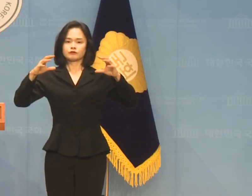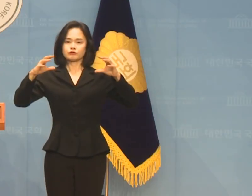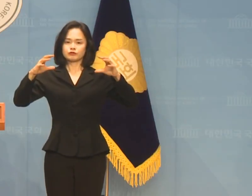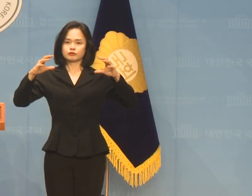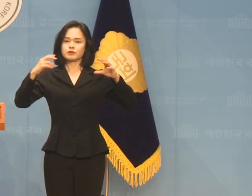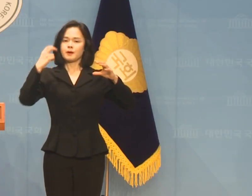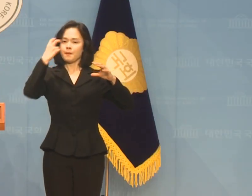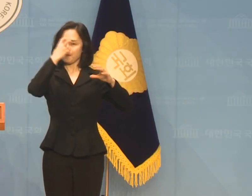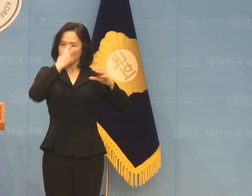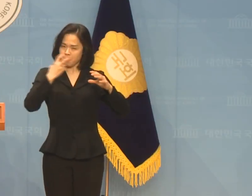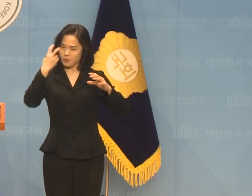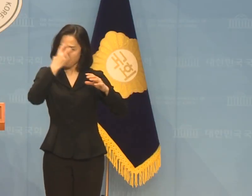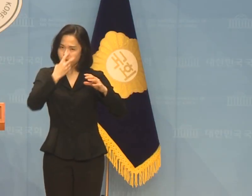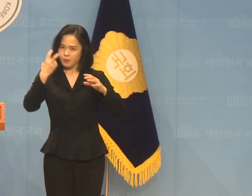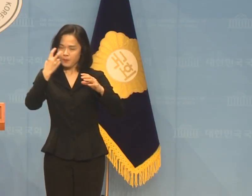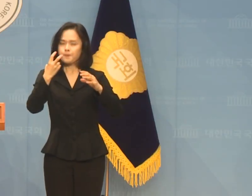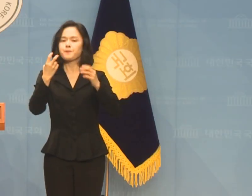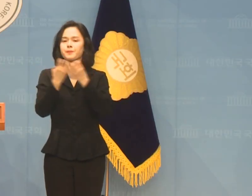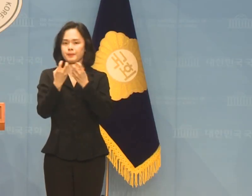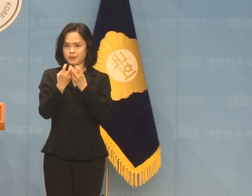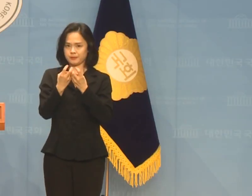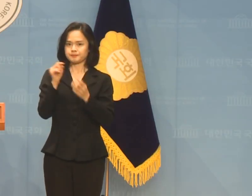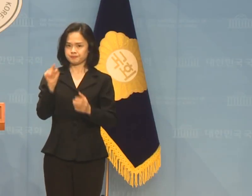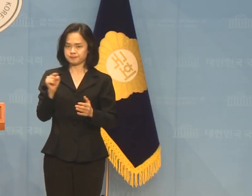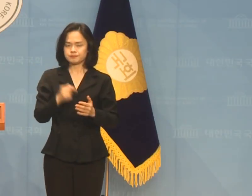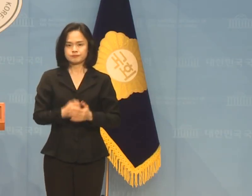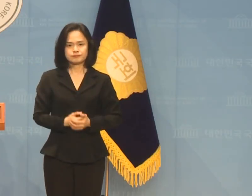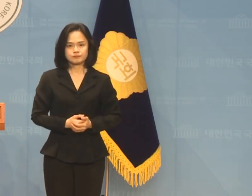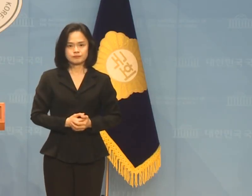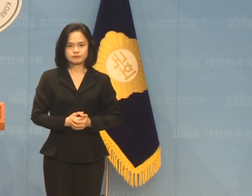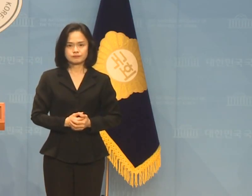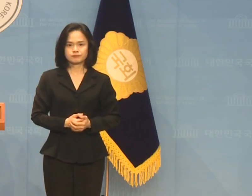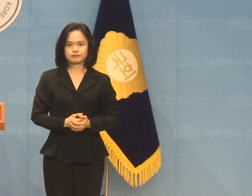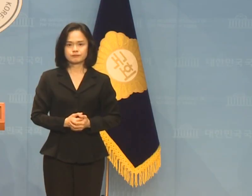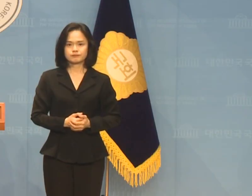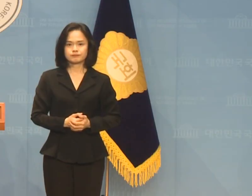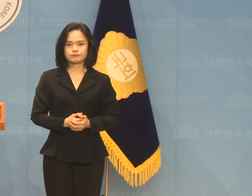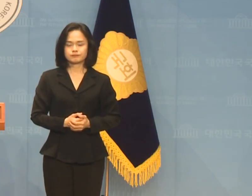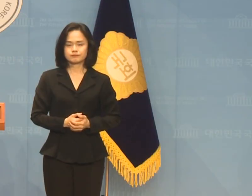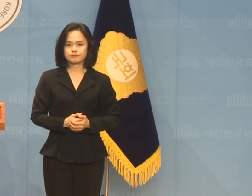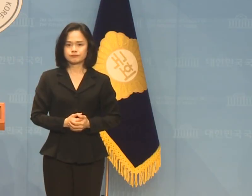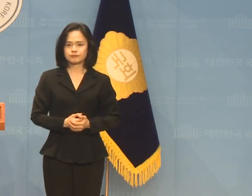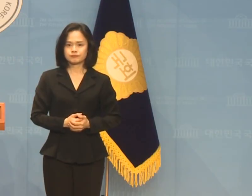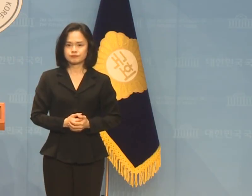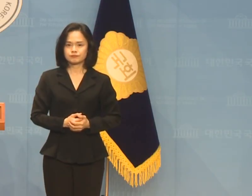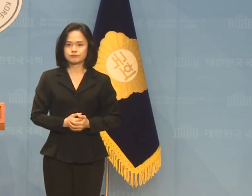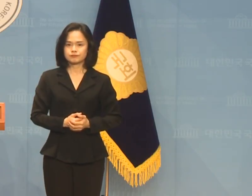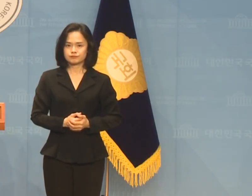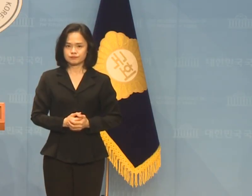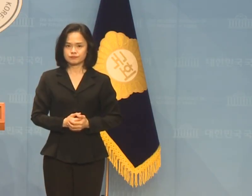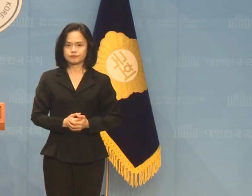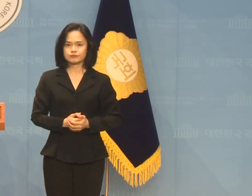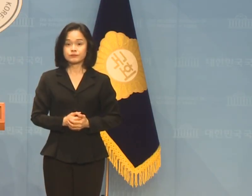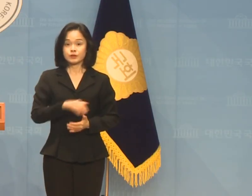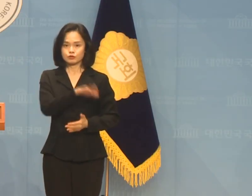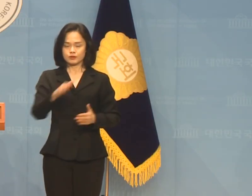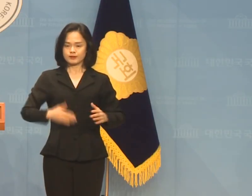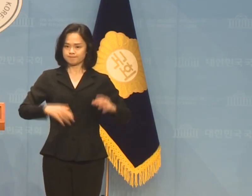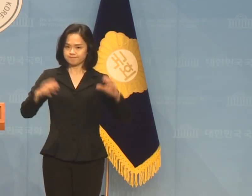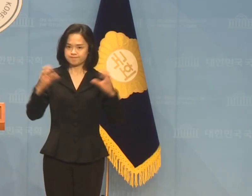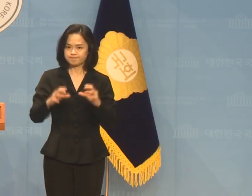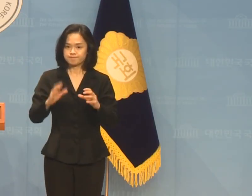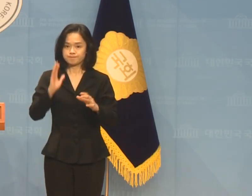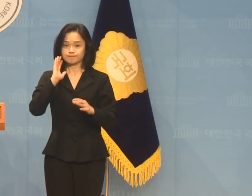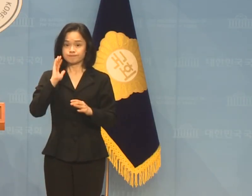그 길이기 때문입니다. 우리의 단합된 힘으로 윤석열 대통령을 복귀시켜서 이